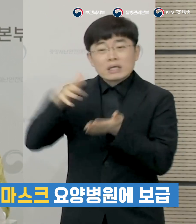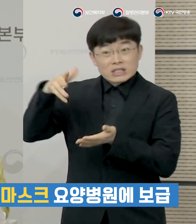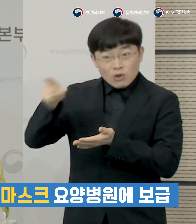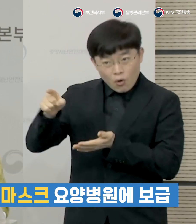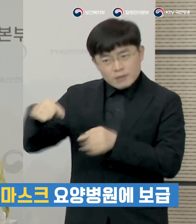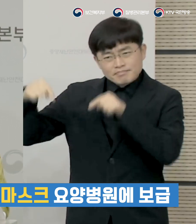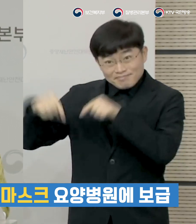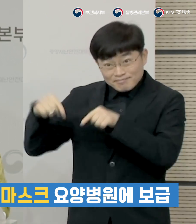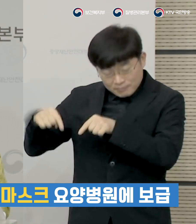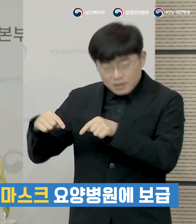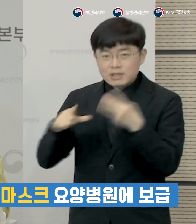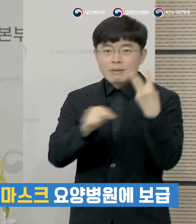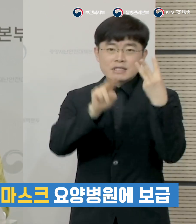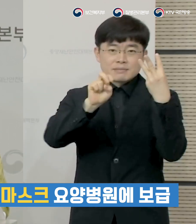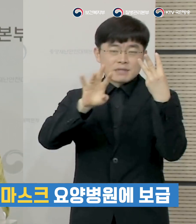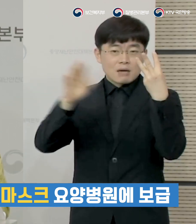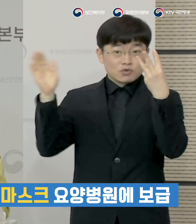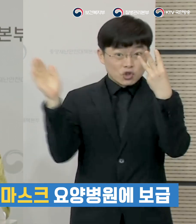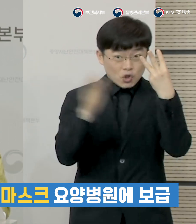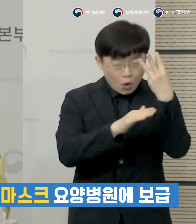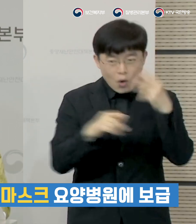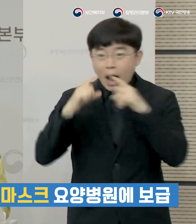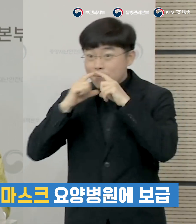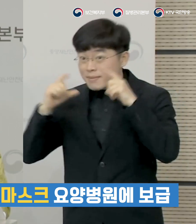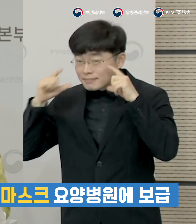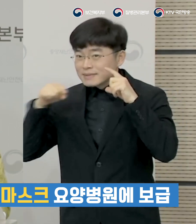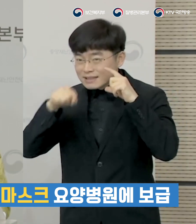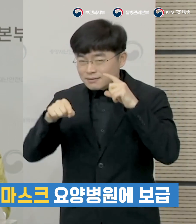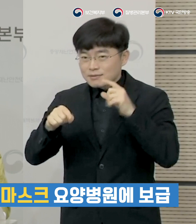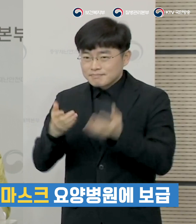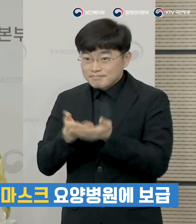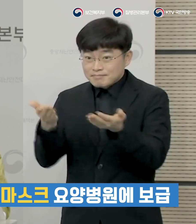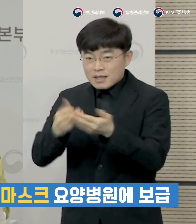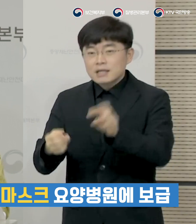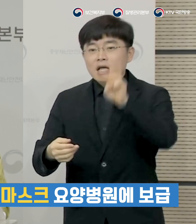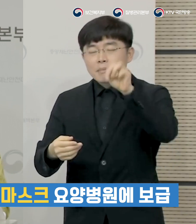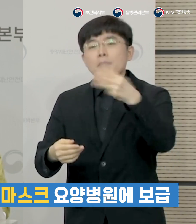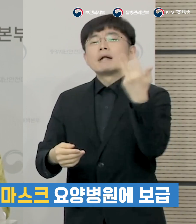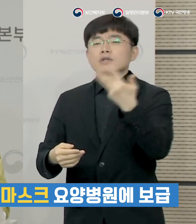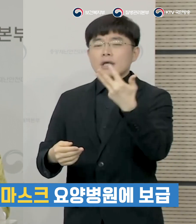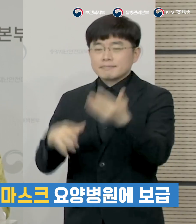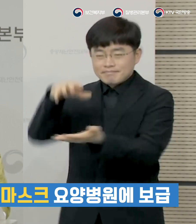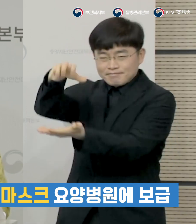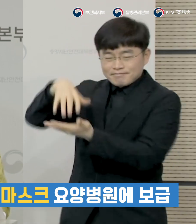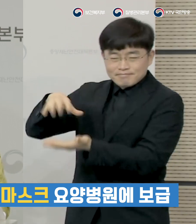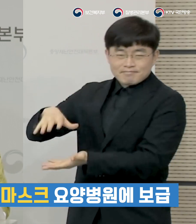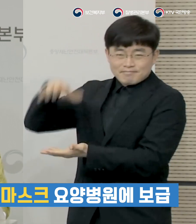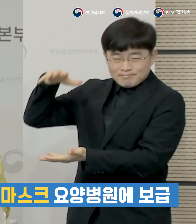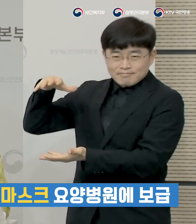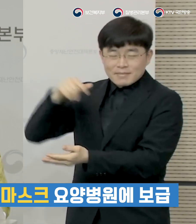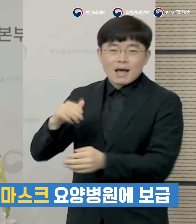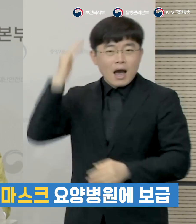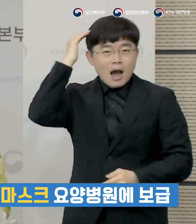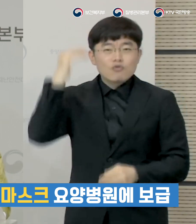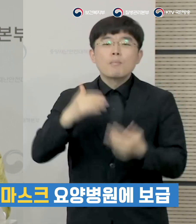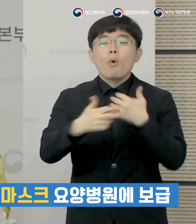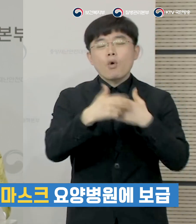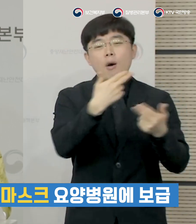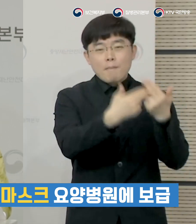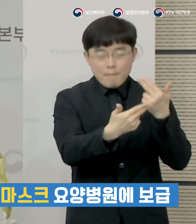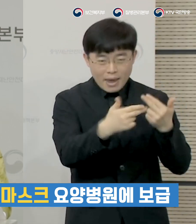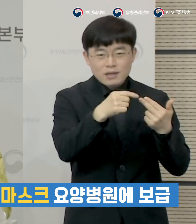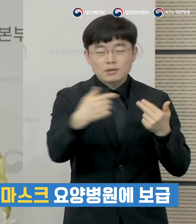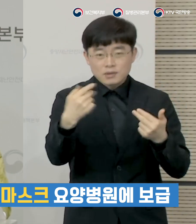지난 24일부터 간병인 마스크 분량을 매일 약 38,000여 개를 확보하여 대한병원협회를 통해